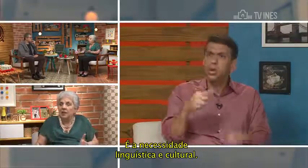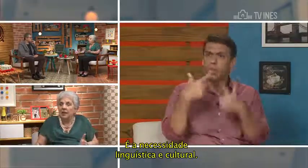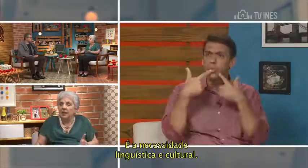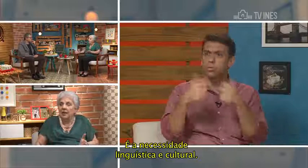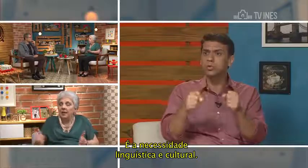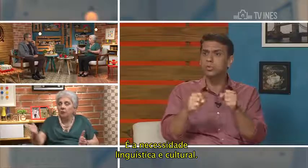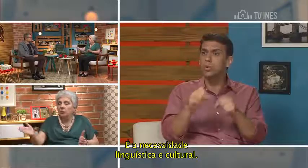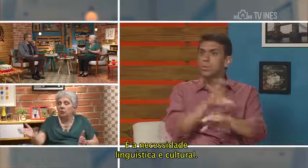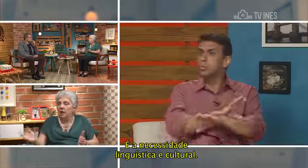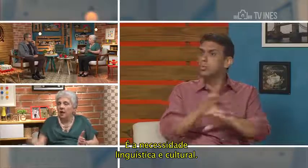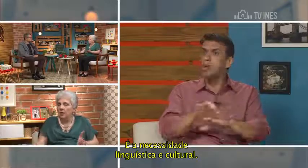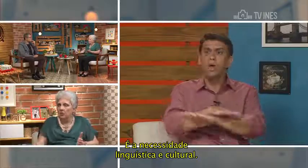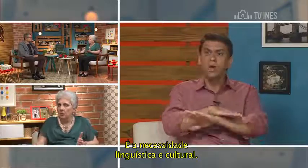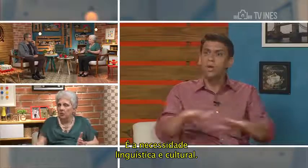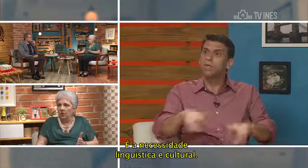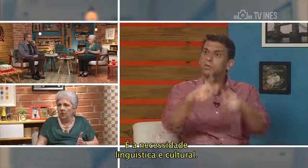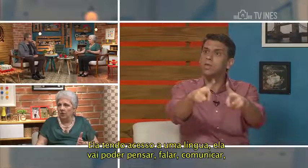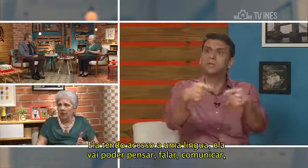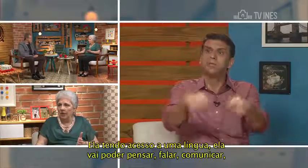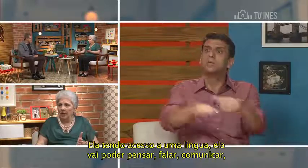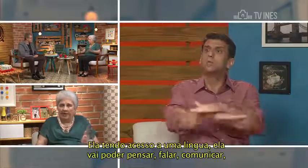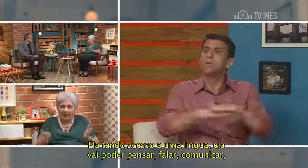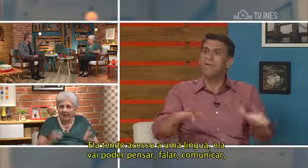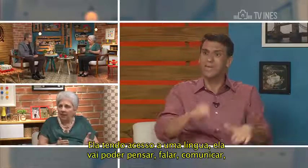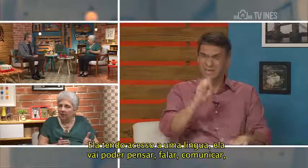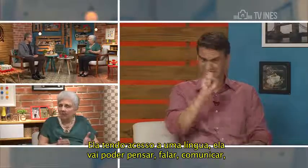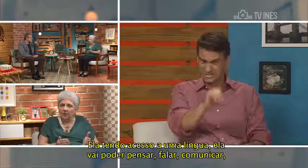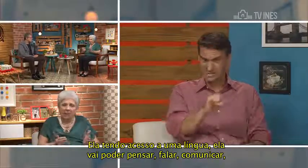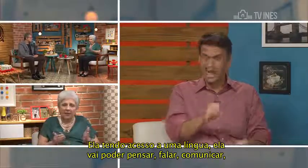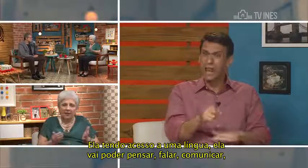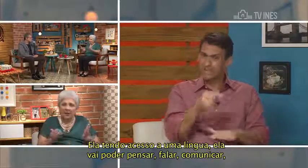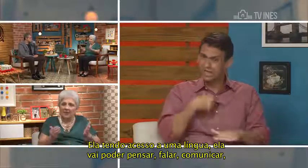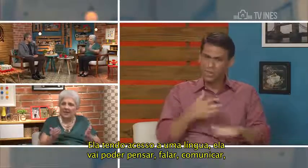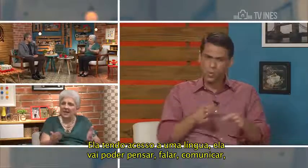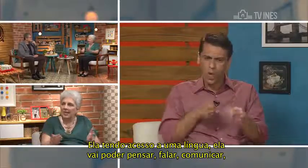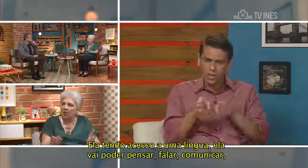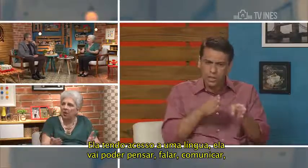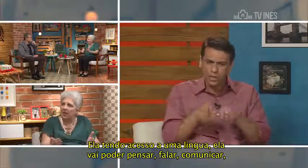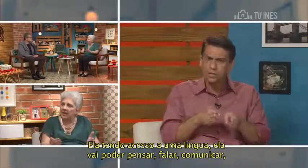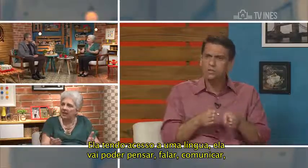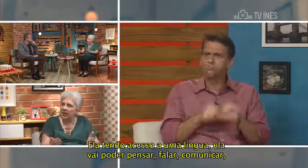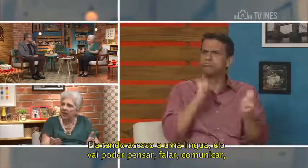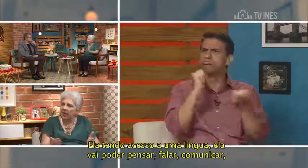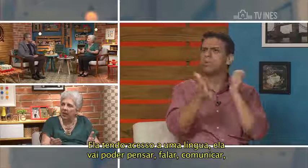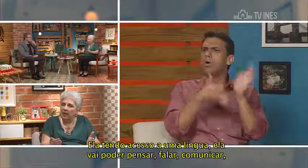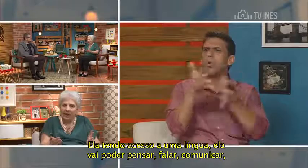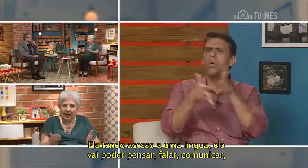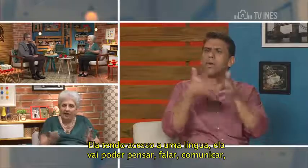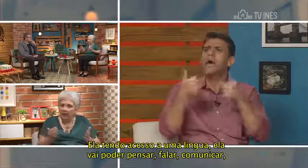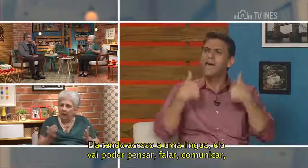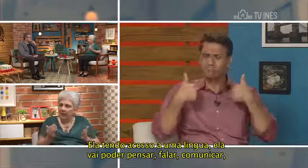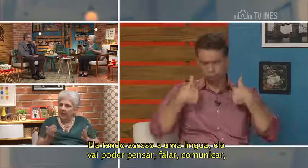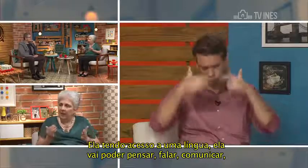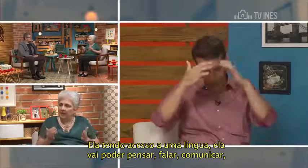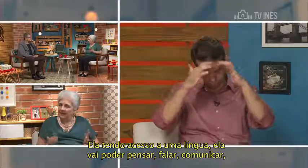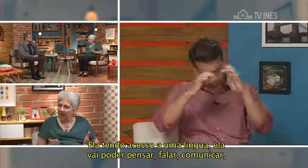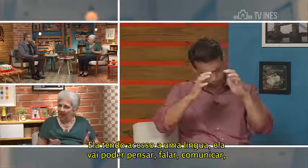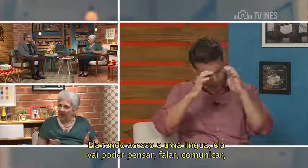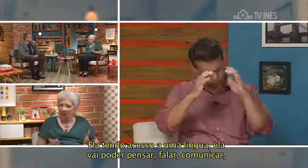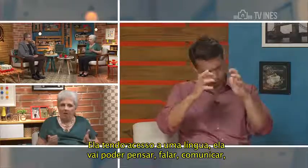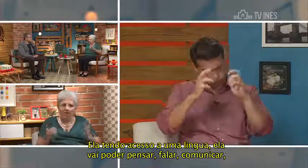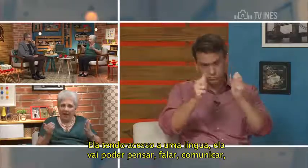Linguística E cultural Ela tendo Ela tendo Acesso A uma língua Ela vai poder